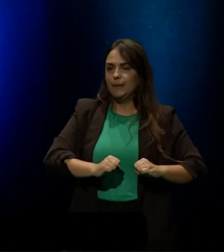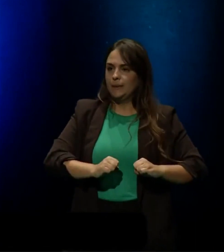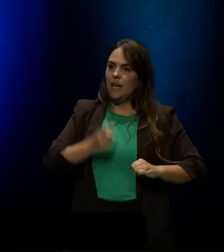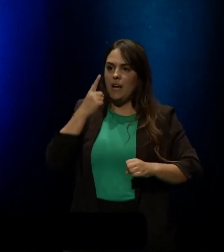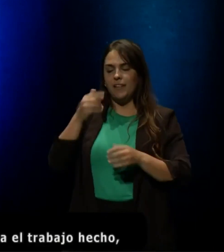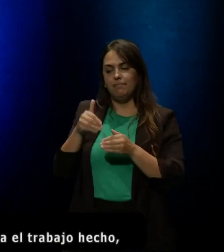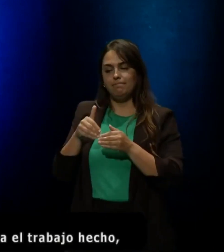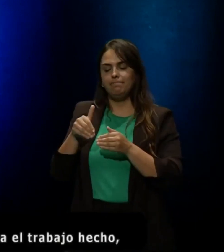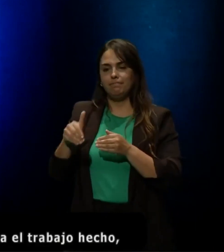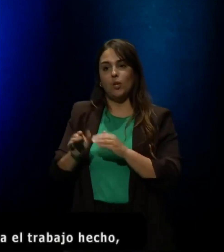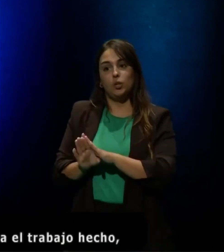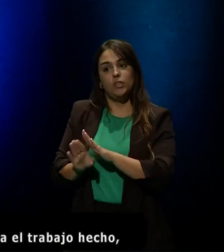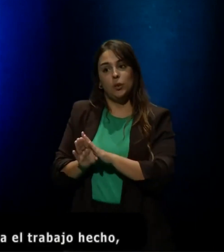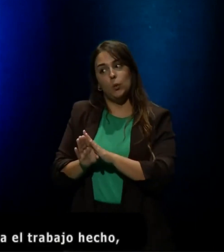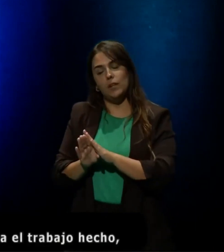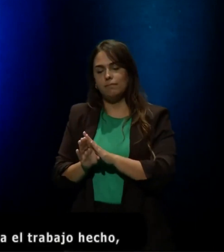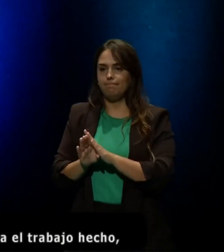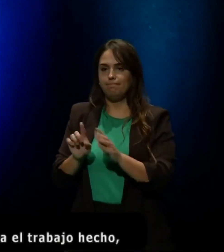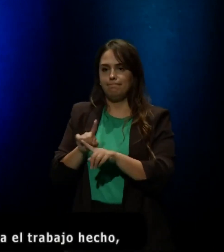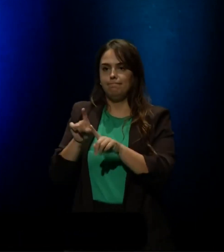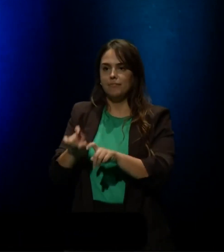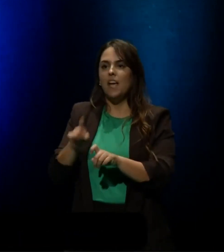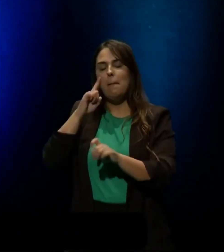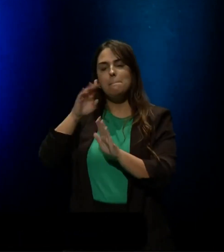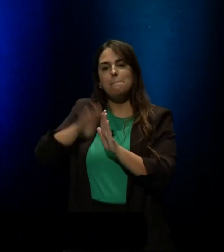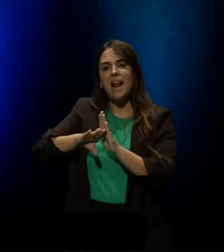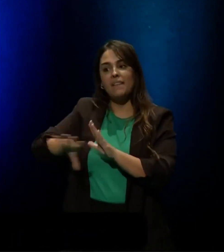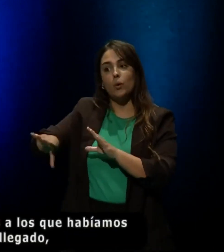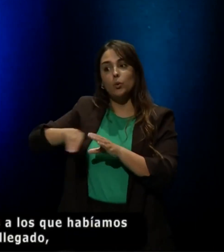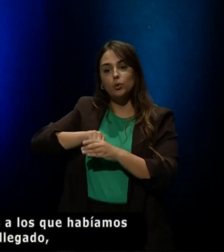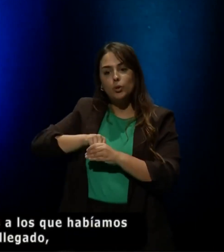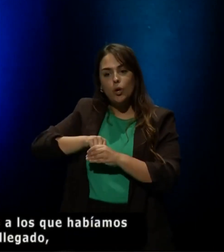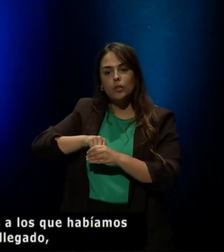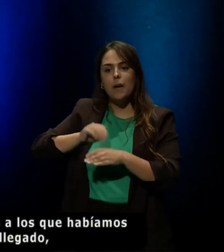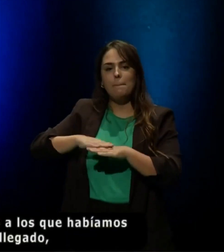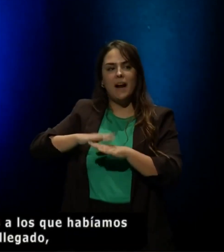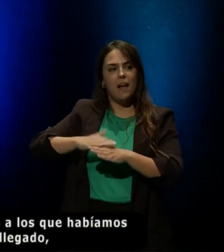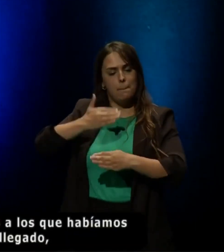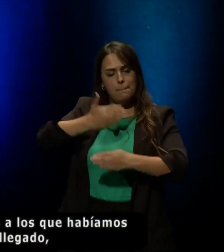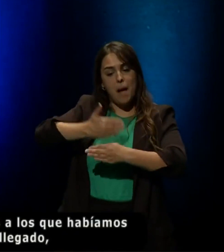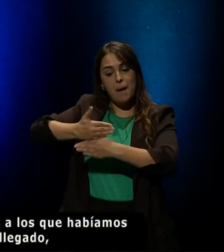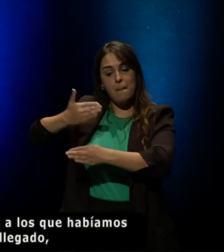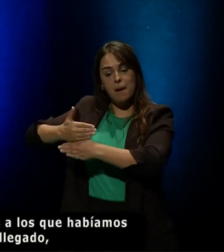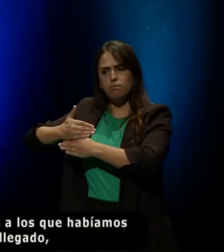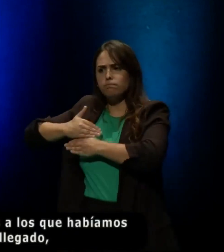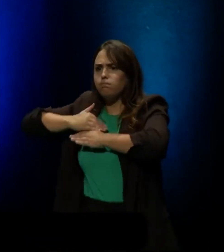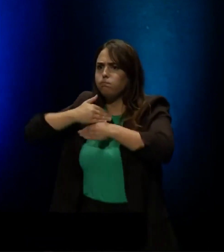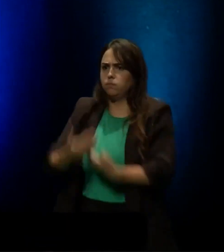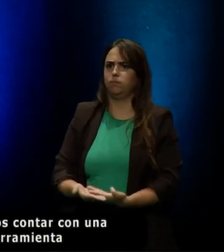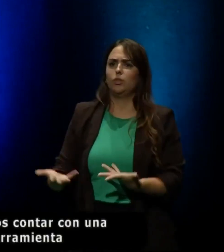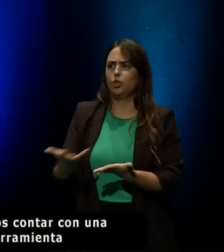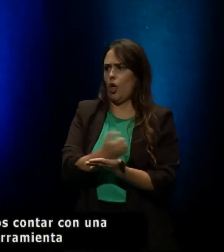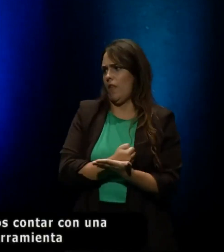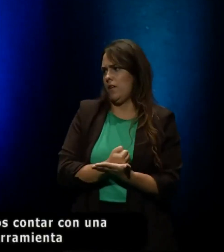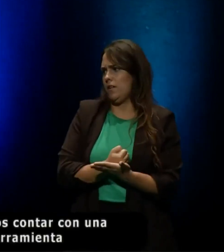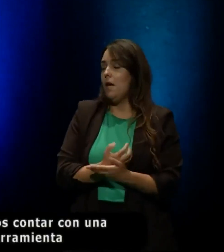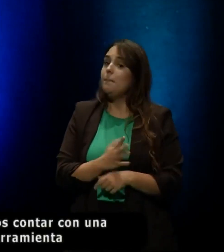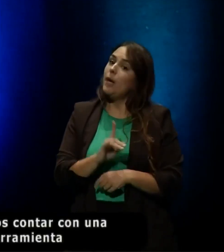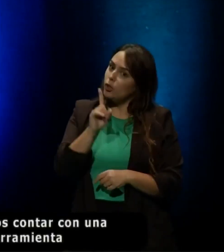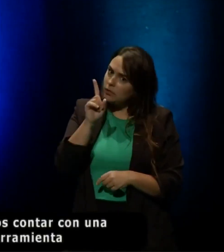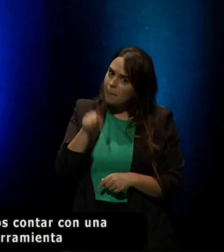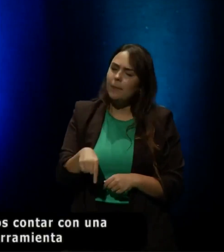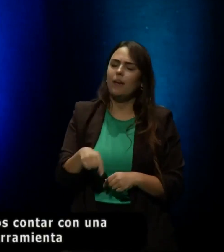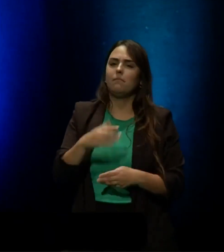una herramienta, ese plan de inclusión, que nos permita eliminar las barreras, todas las barreras, pero también las